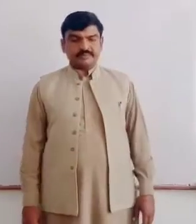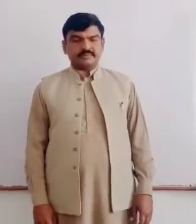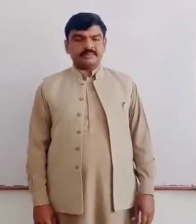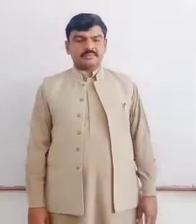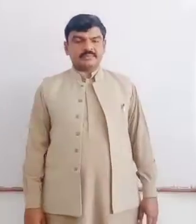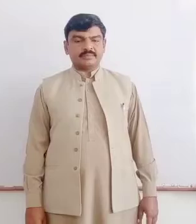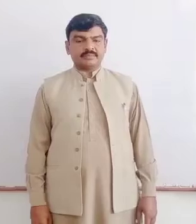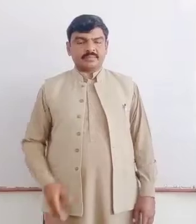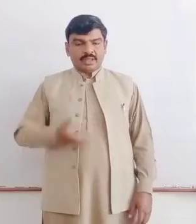धारा,